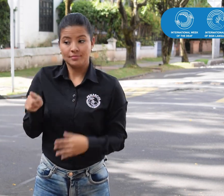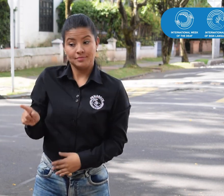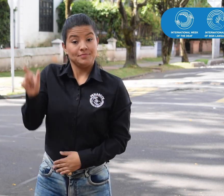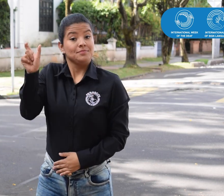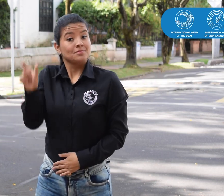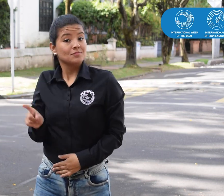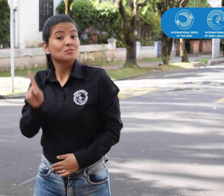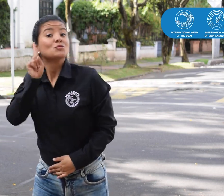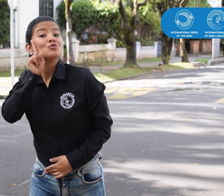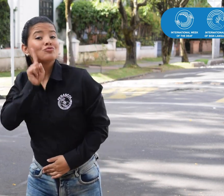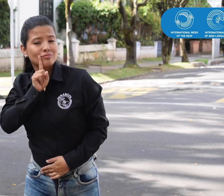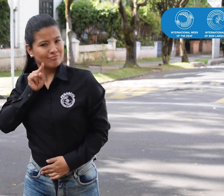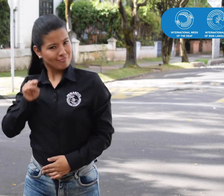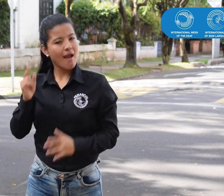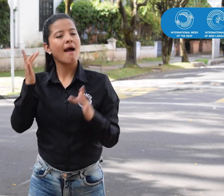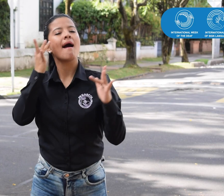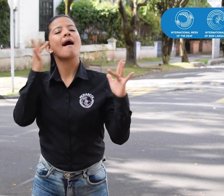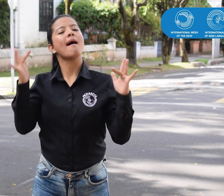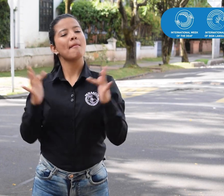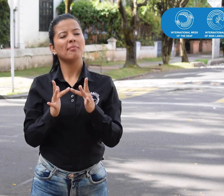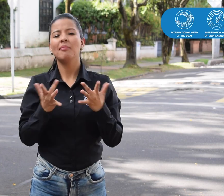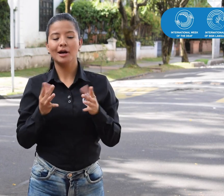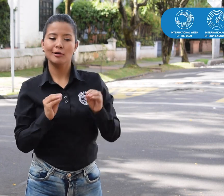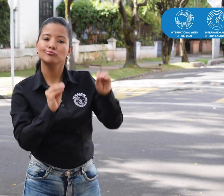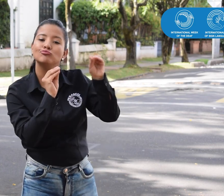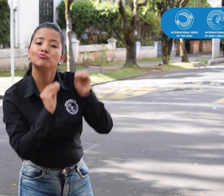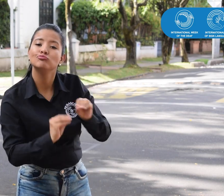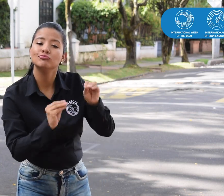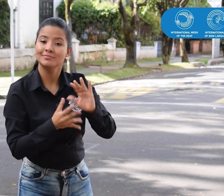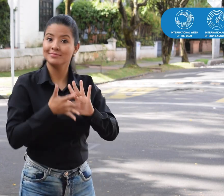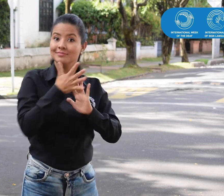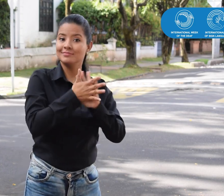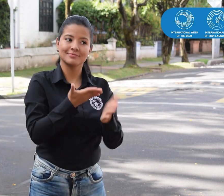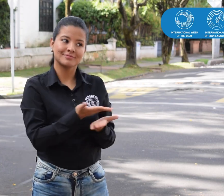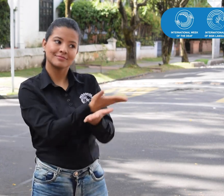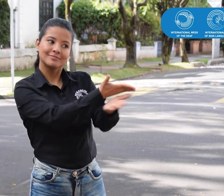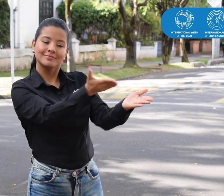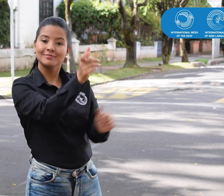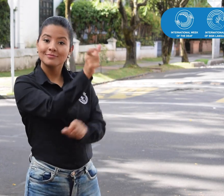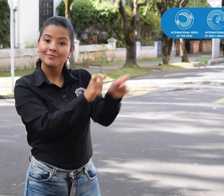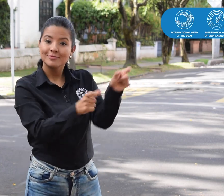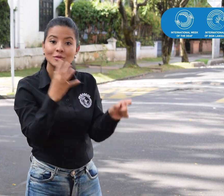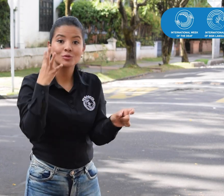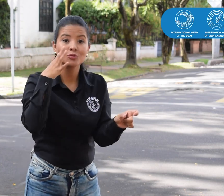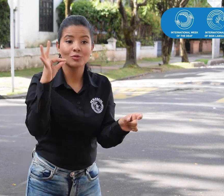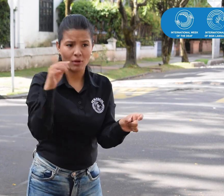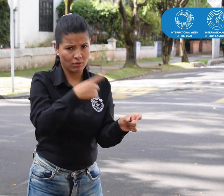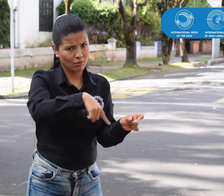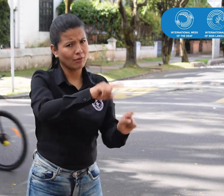cuenta que son las personas sordas Quienes son las personas idóneas para enseñar la lengua de